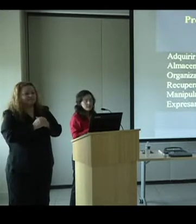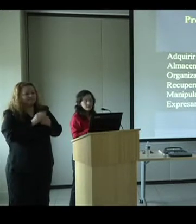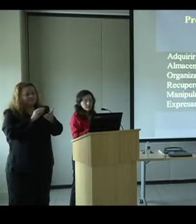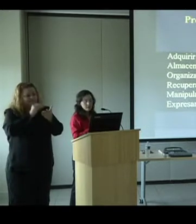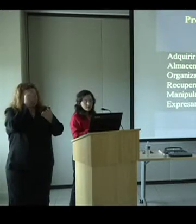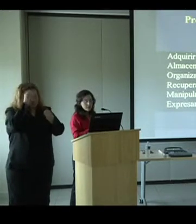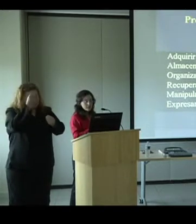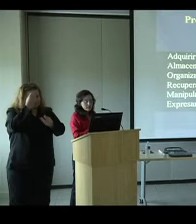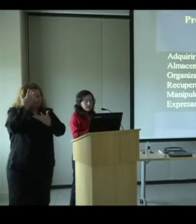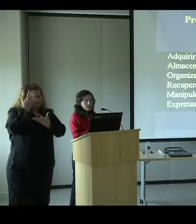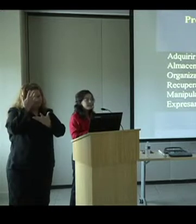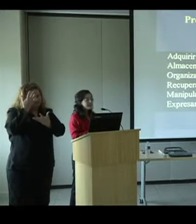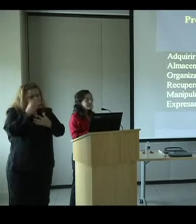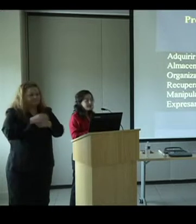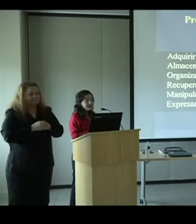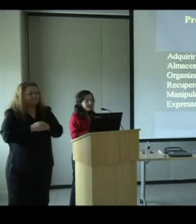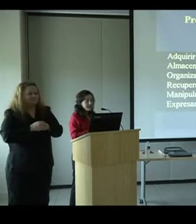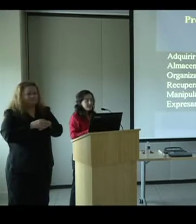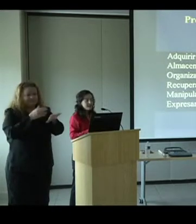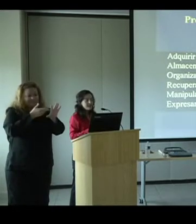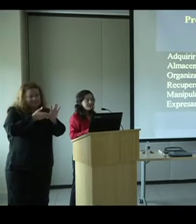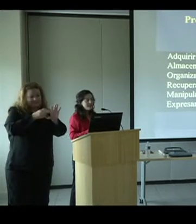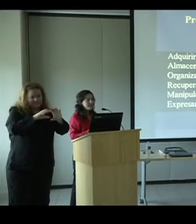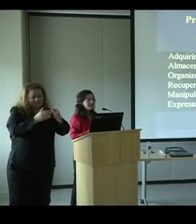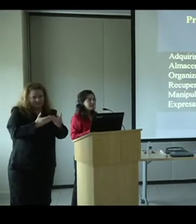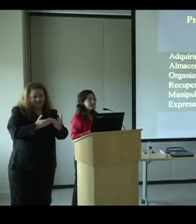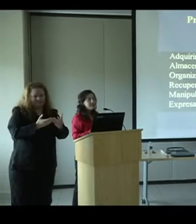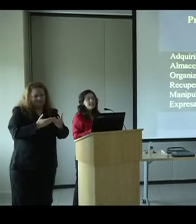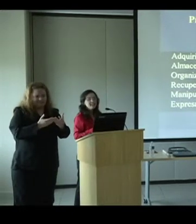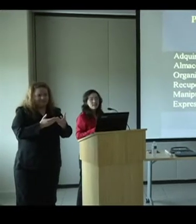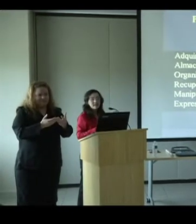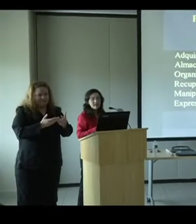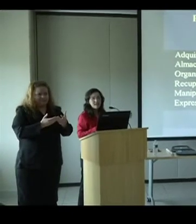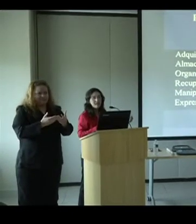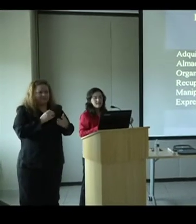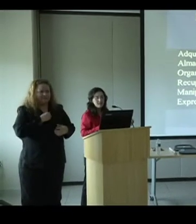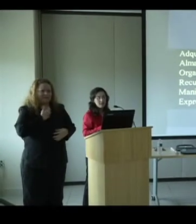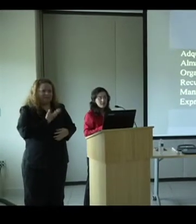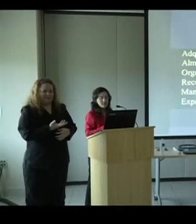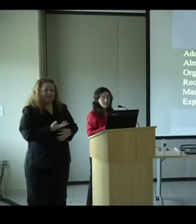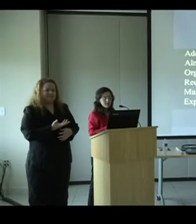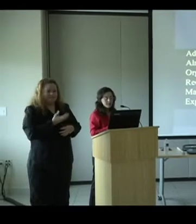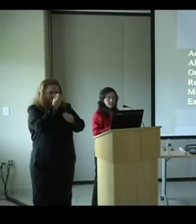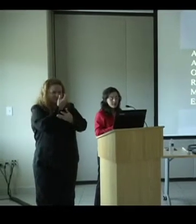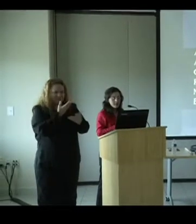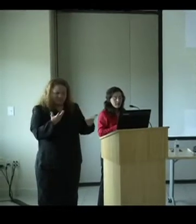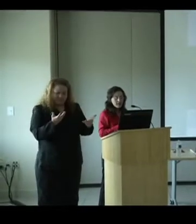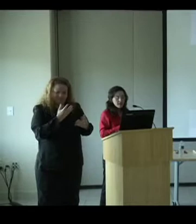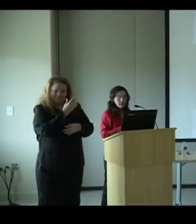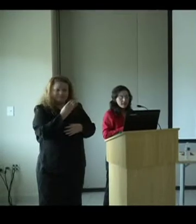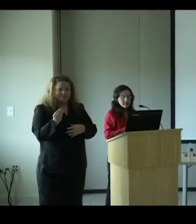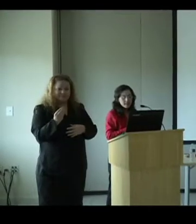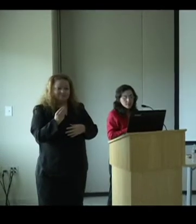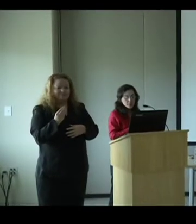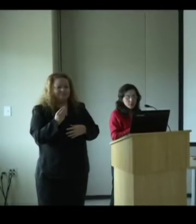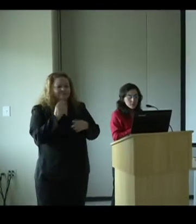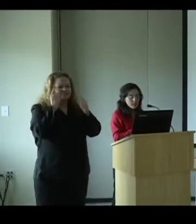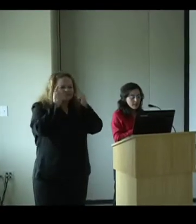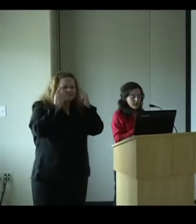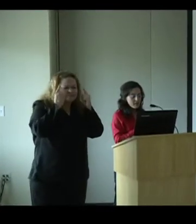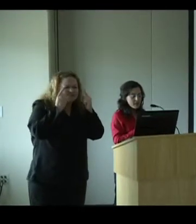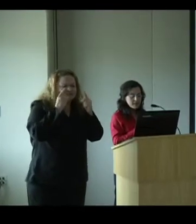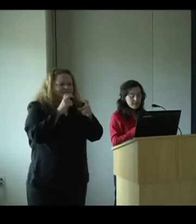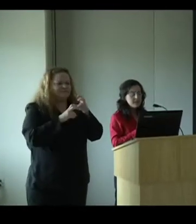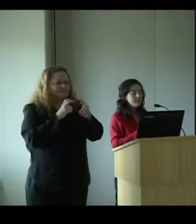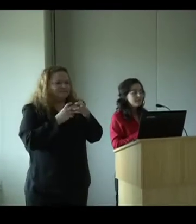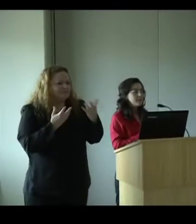información participar en clase es expresar información y analizar y solucionar